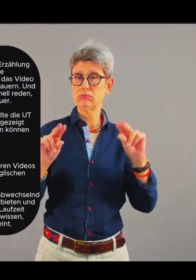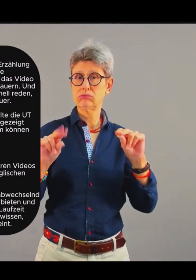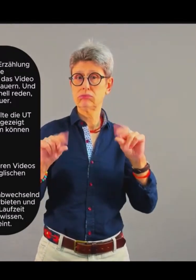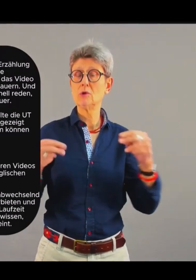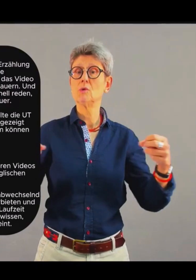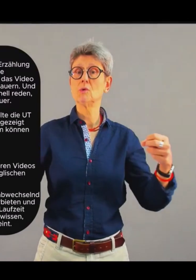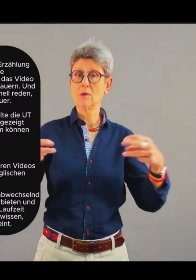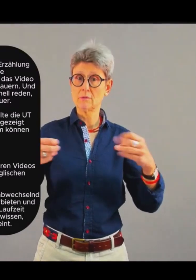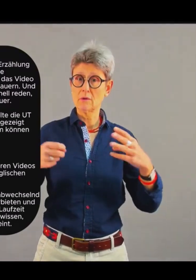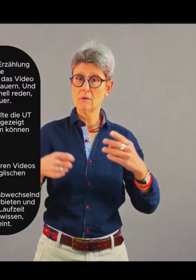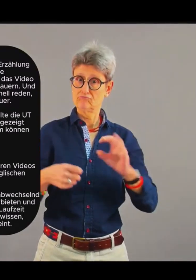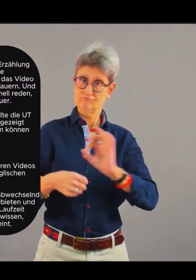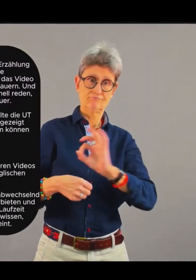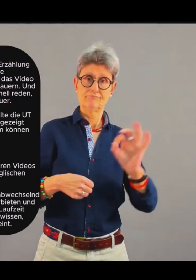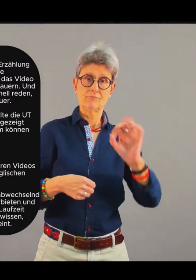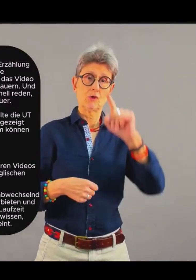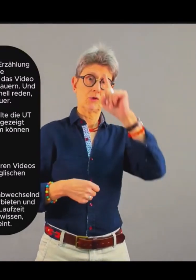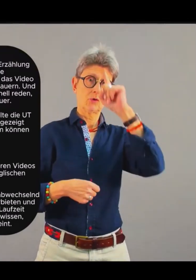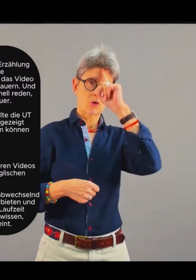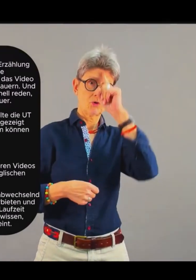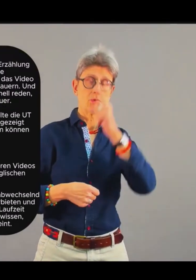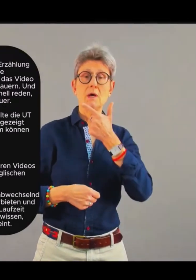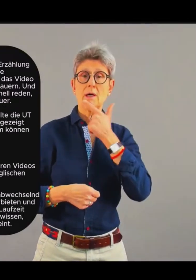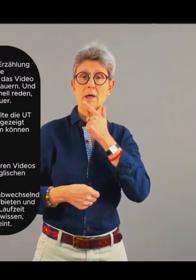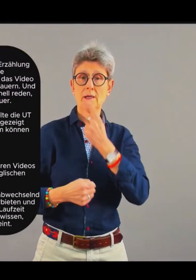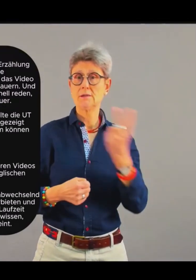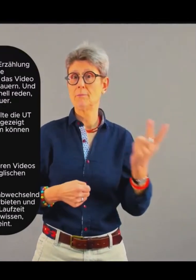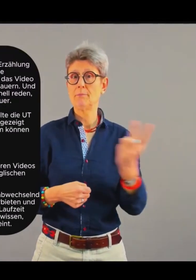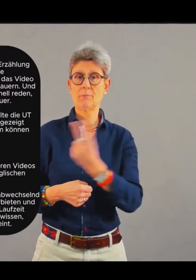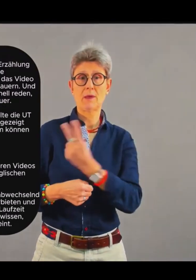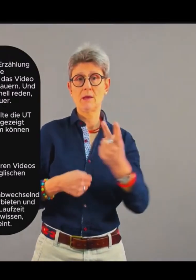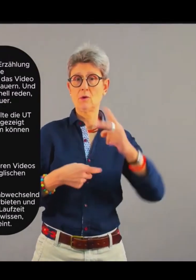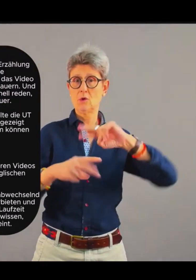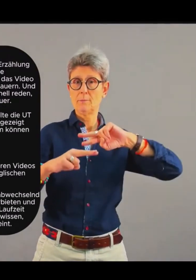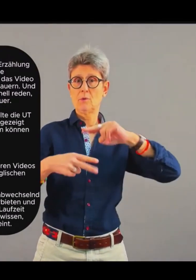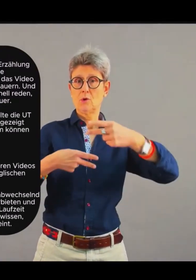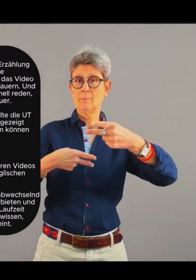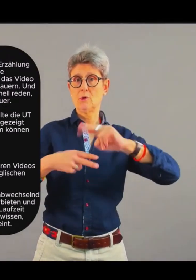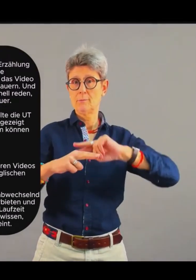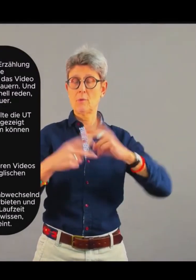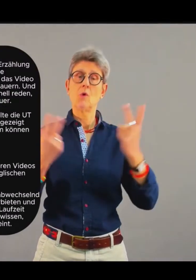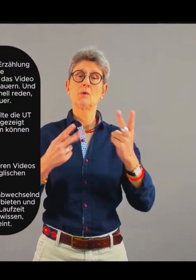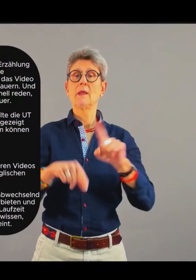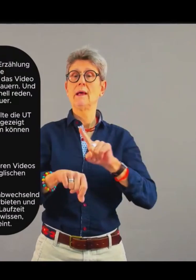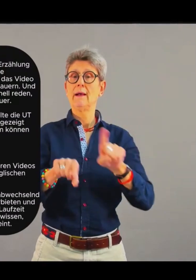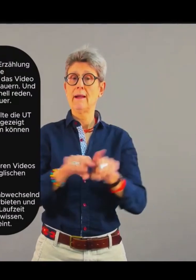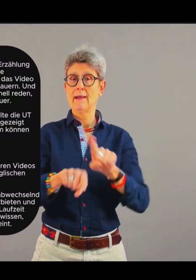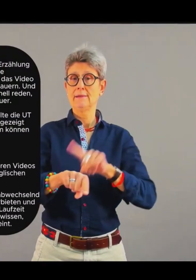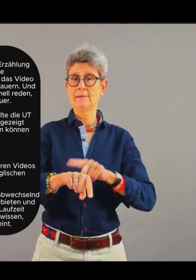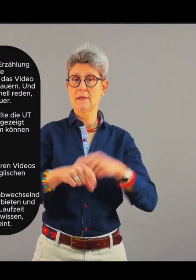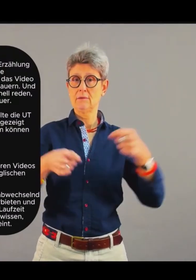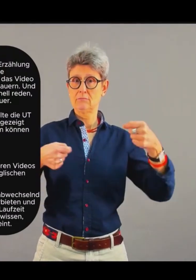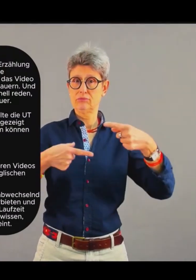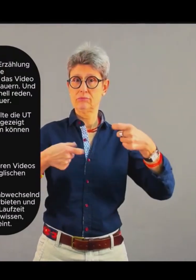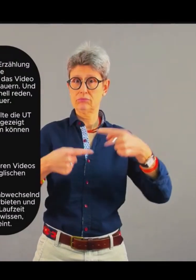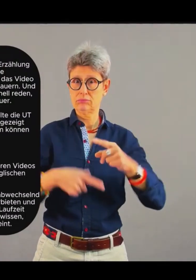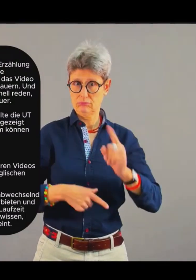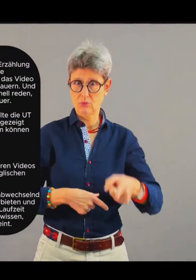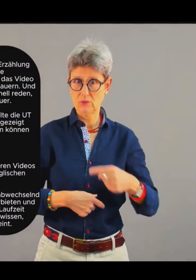die Untertitel beide in Deutsch und Englisch abwechselnd gezeigt werden. Ein Vorteil für internationales Publikum,